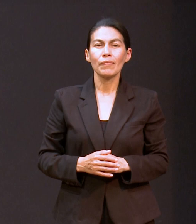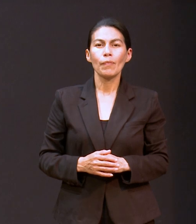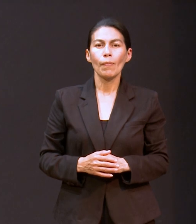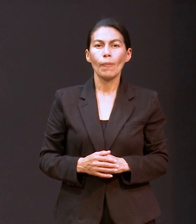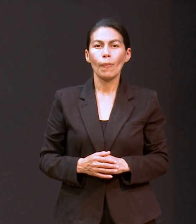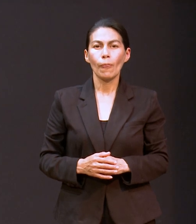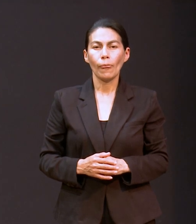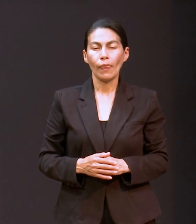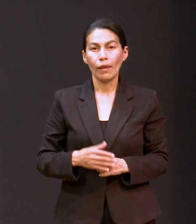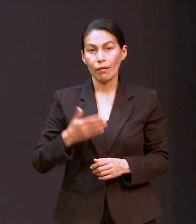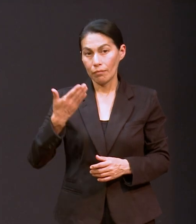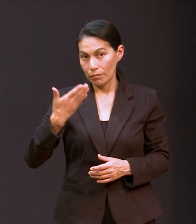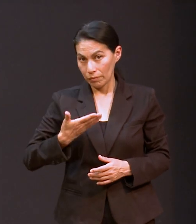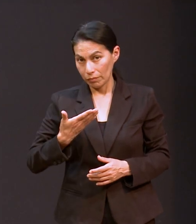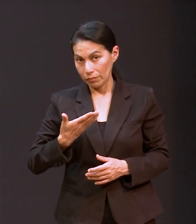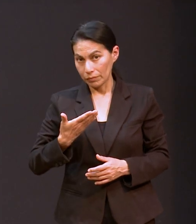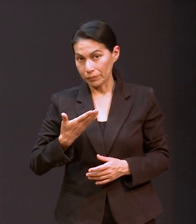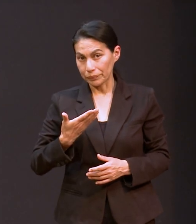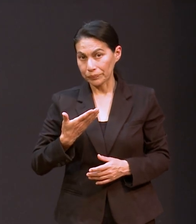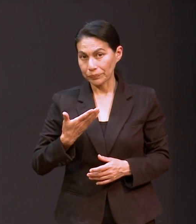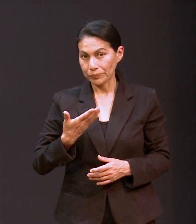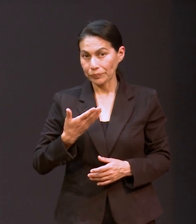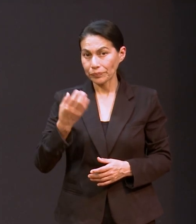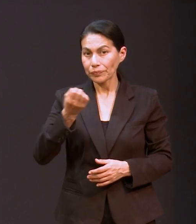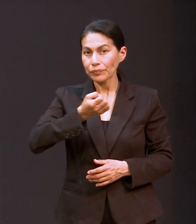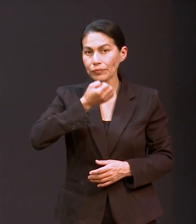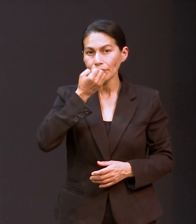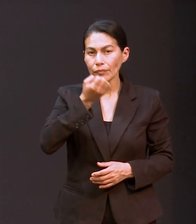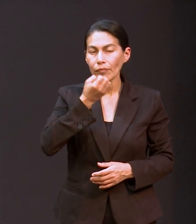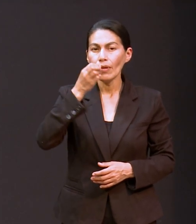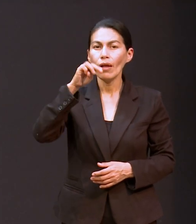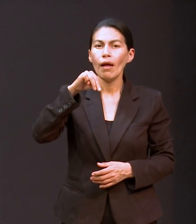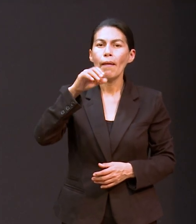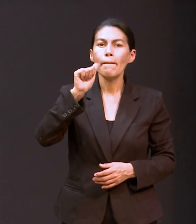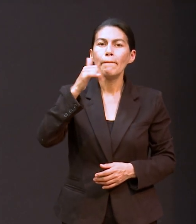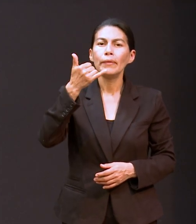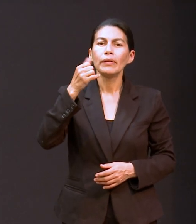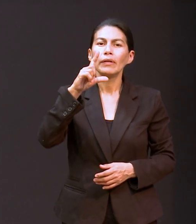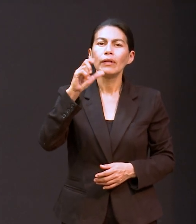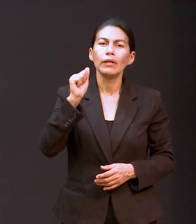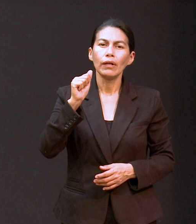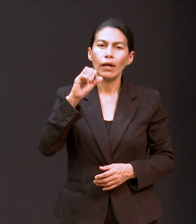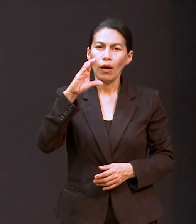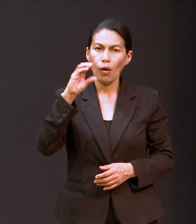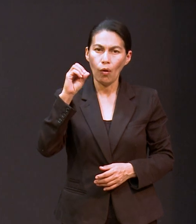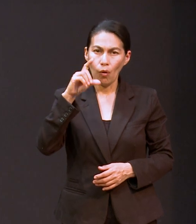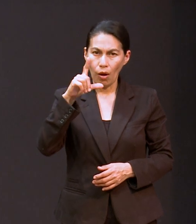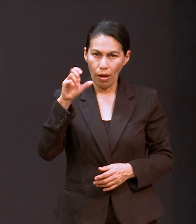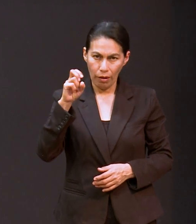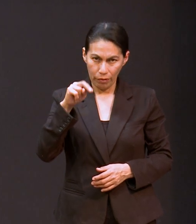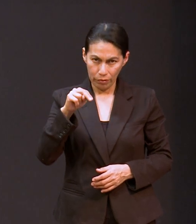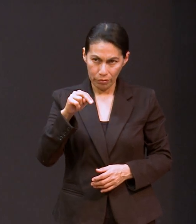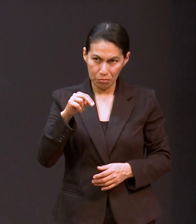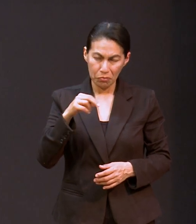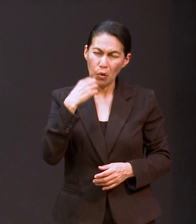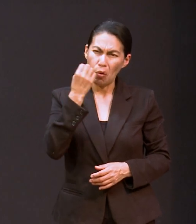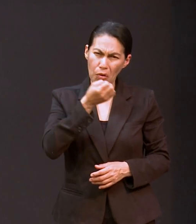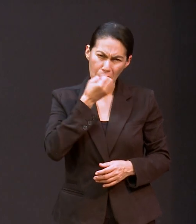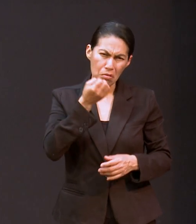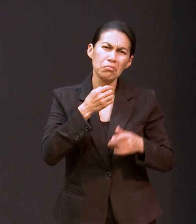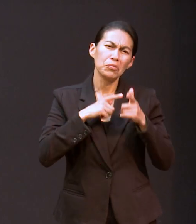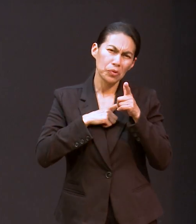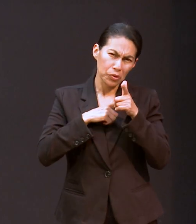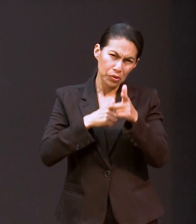bueno nos han pedido que continuemos orando por Mayela col Cole